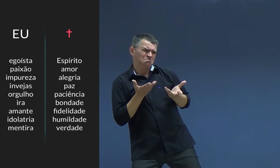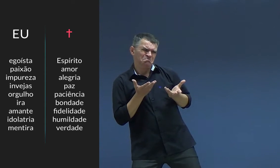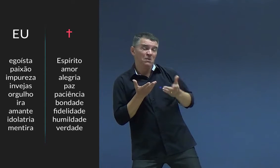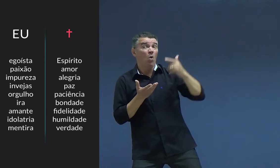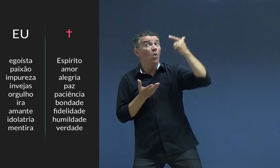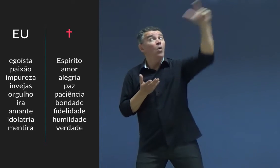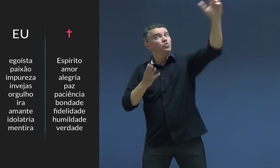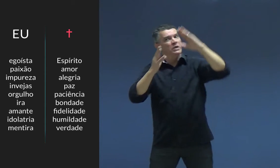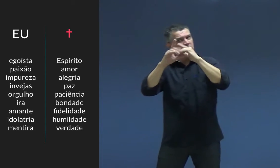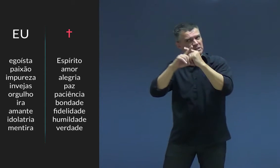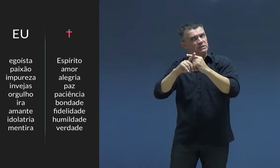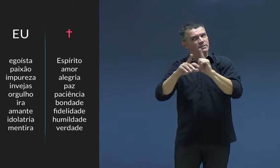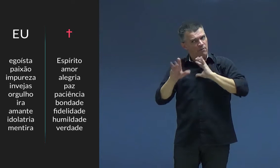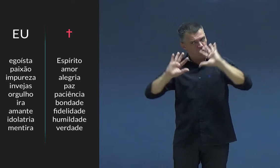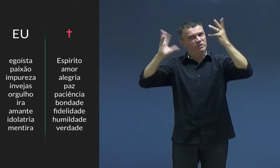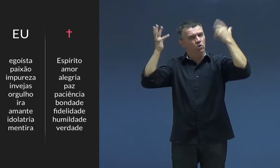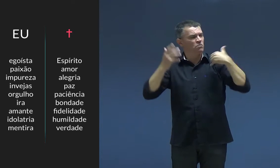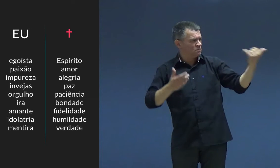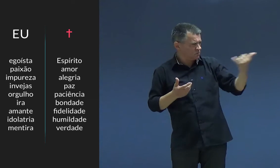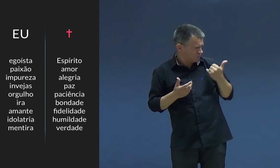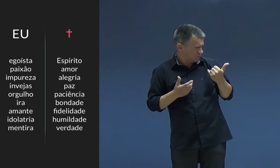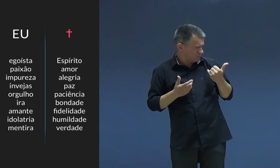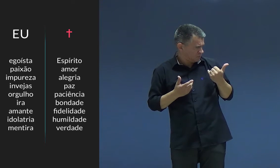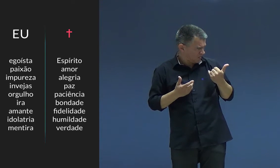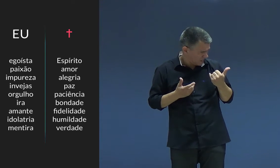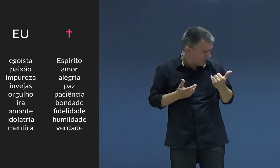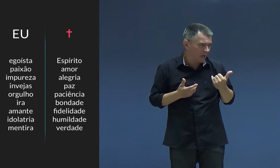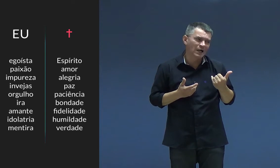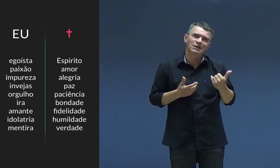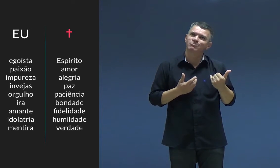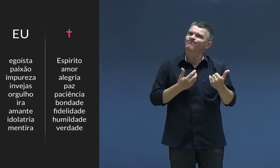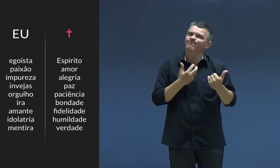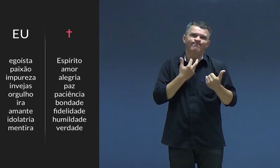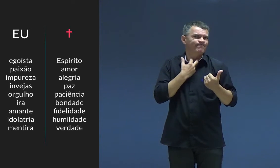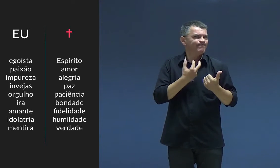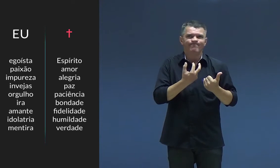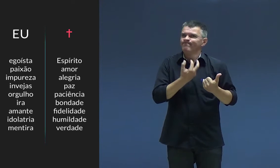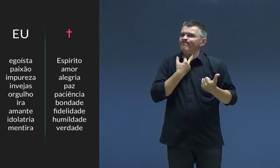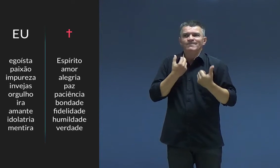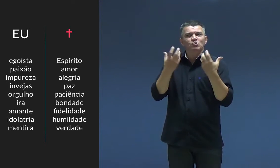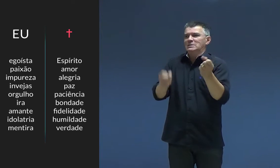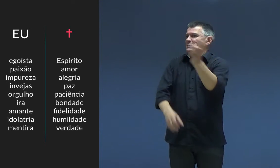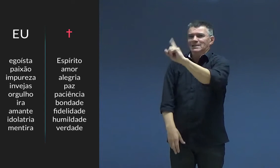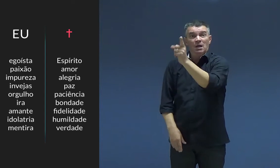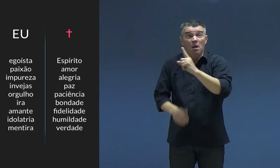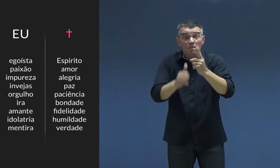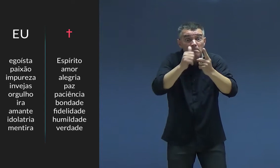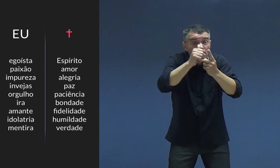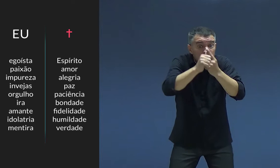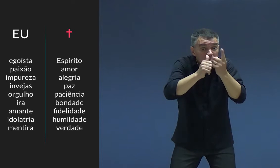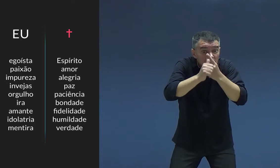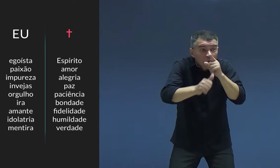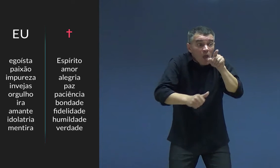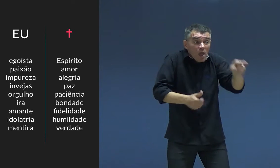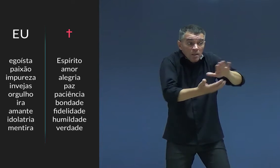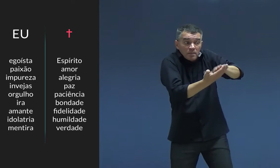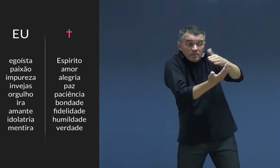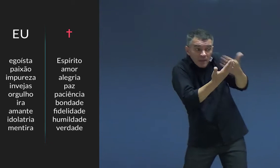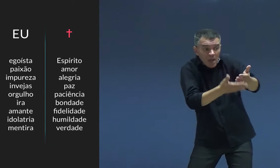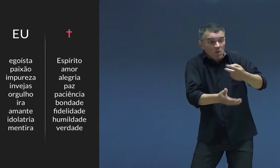intérprete olha ali, né? Isso em outra igreja, isso acontece. Já falaram para mim? Isso não pode. Então,